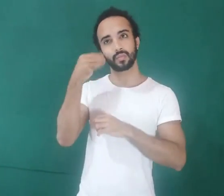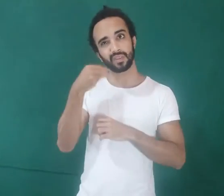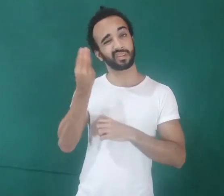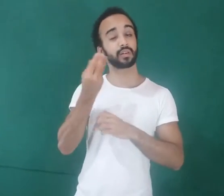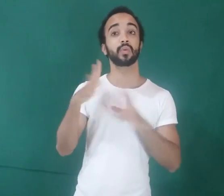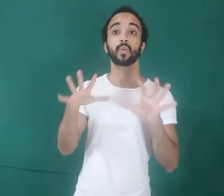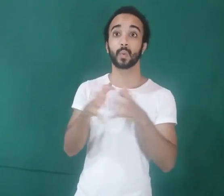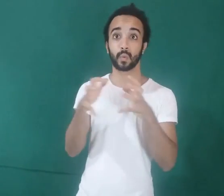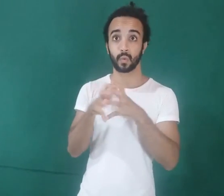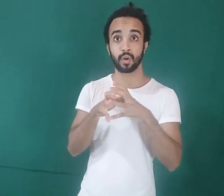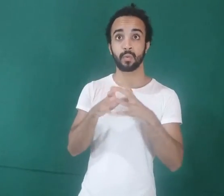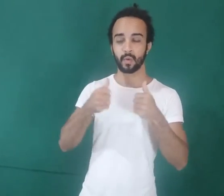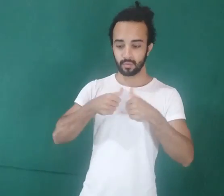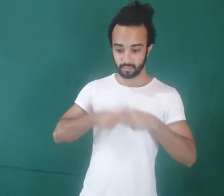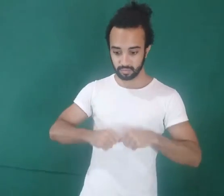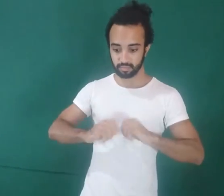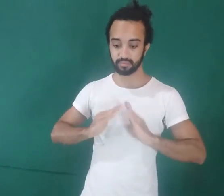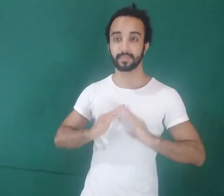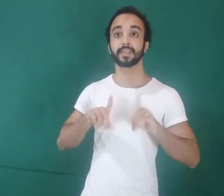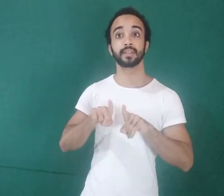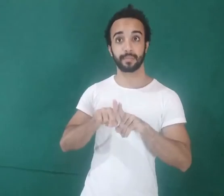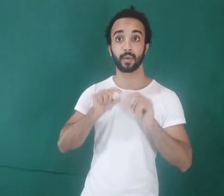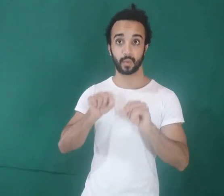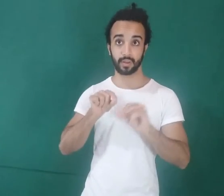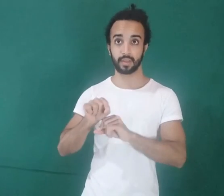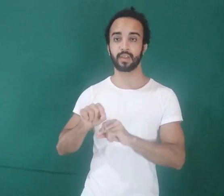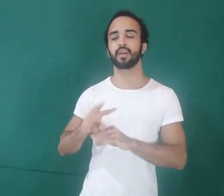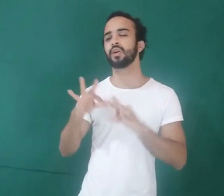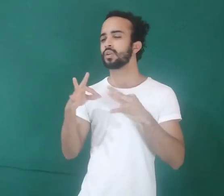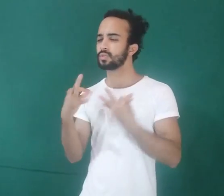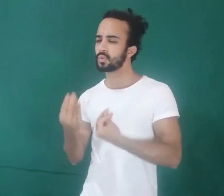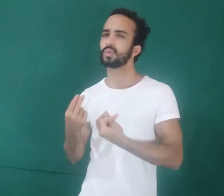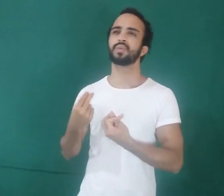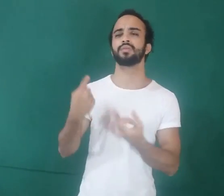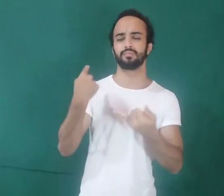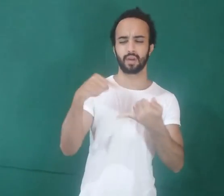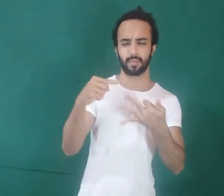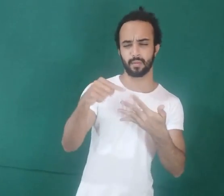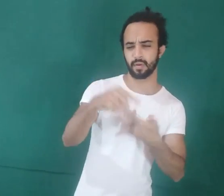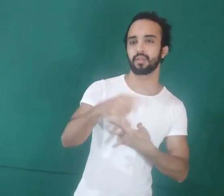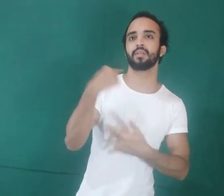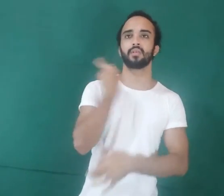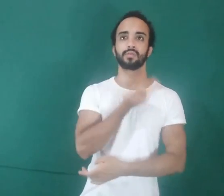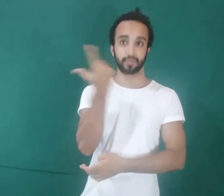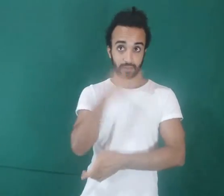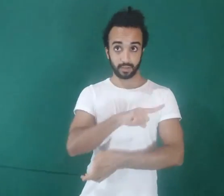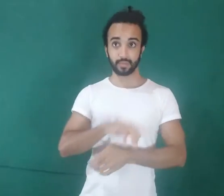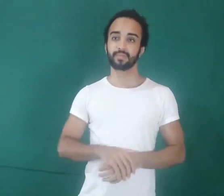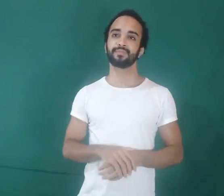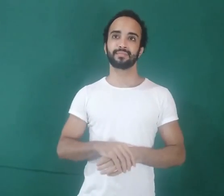grupo em isolamento e também retomar todas as pautas que a gente atravessou aqui nessa odisseia, ouvindo algumas